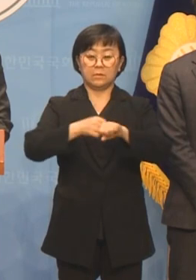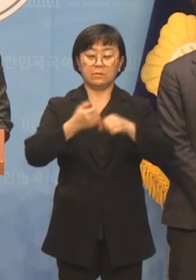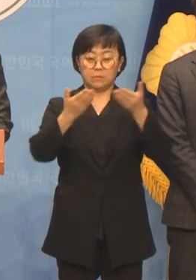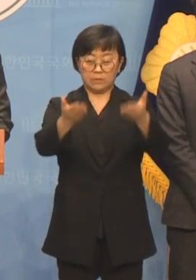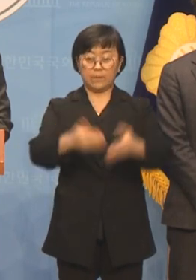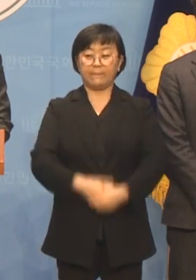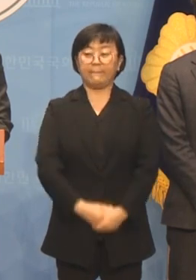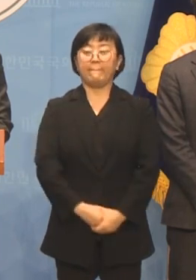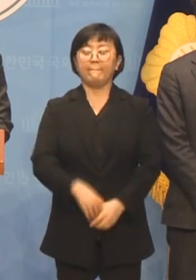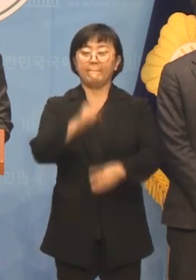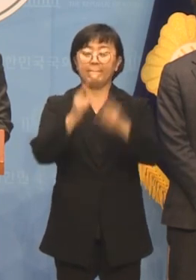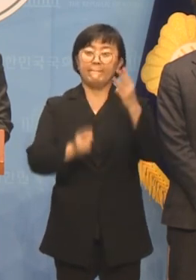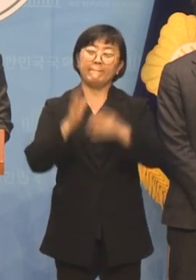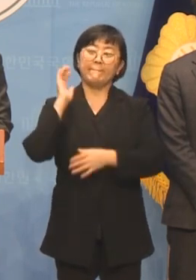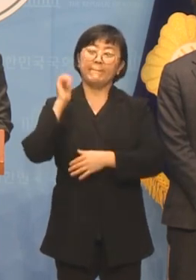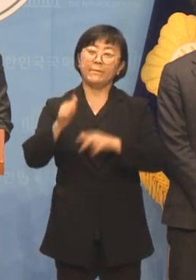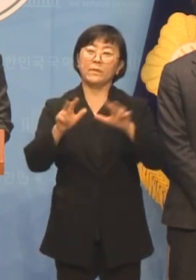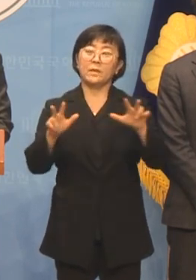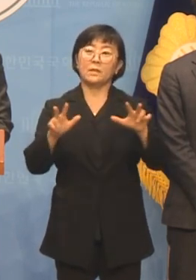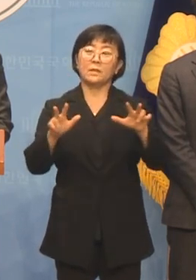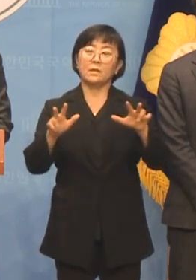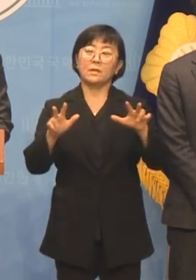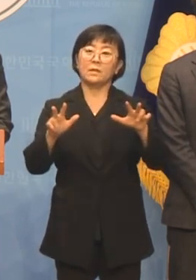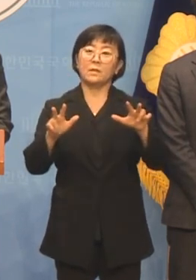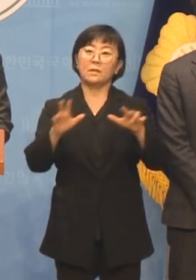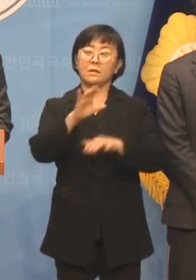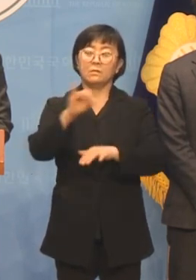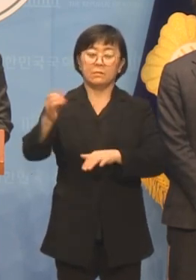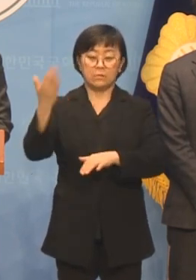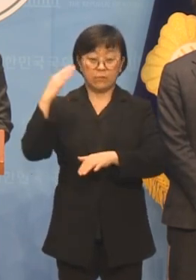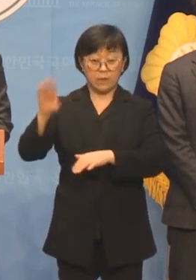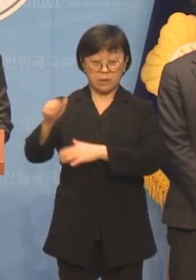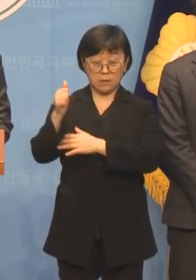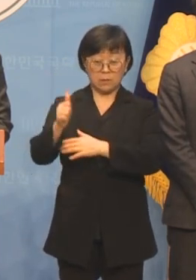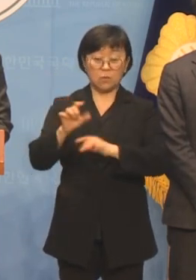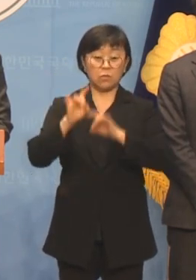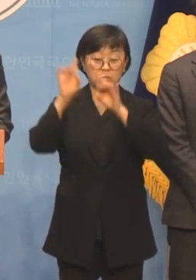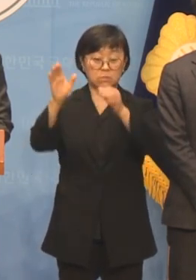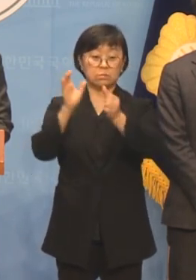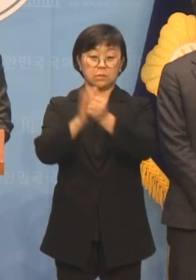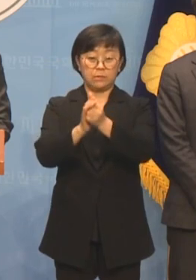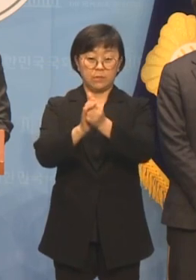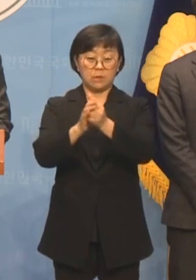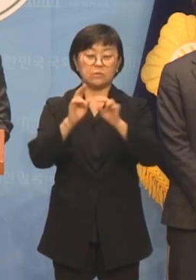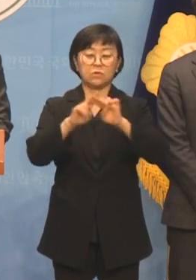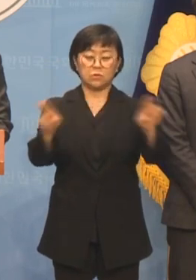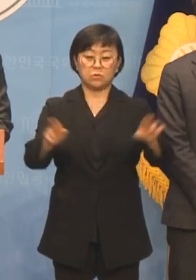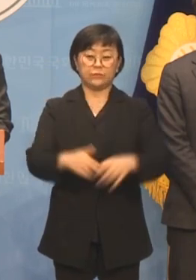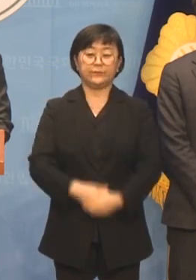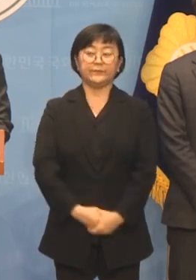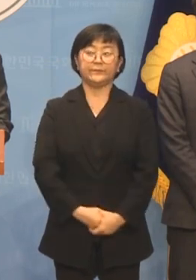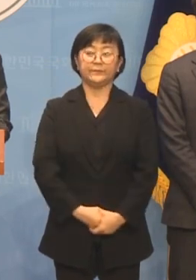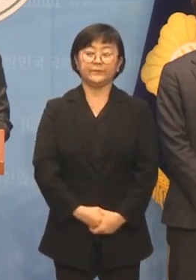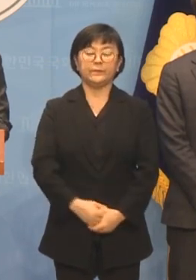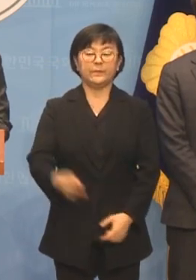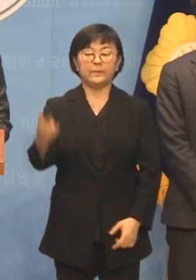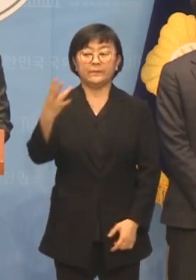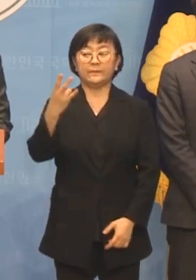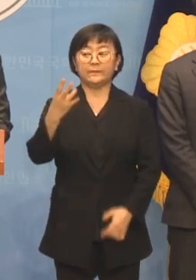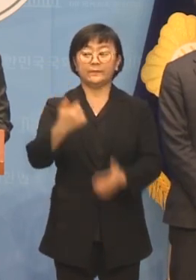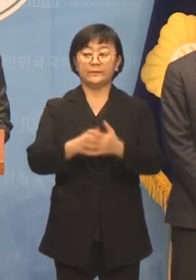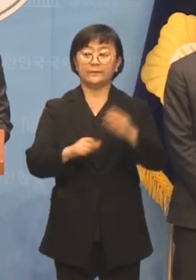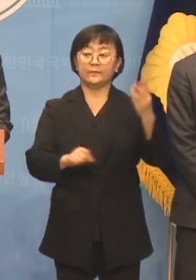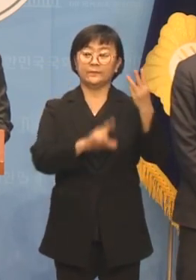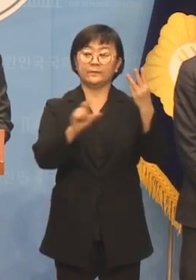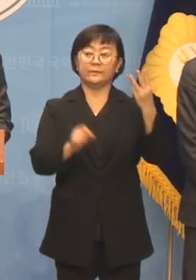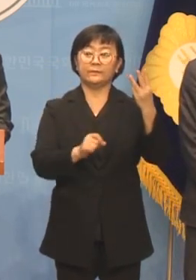우선입니다. 윤석열 대통령은 지금이라도 이종섭 전 장관의 호주 대사 임명을 철회하십시오. 2024년